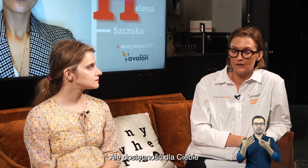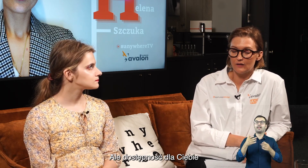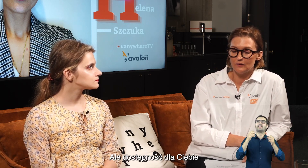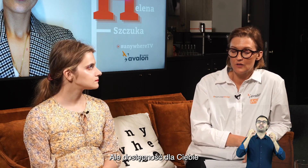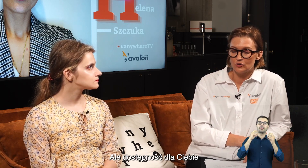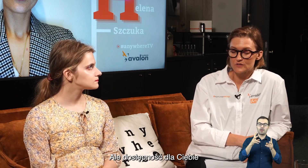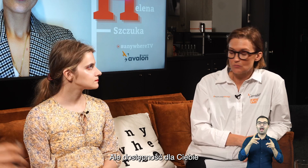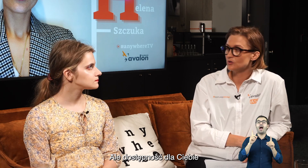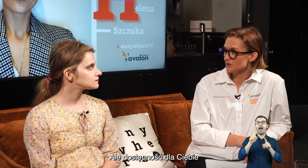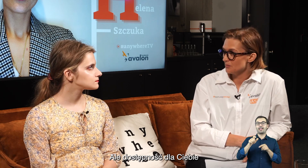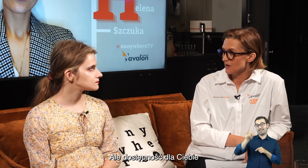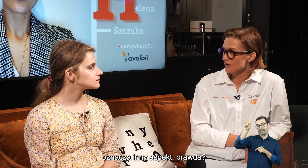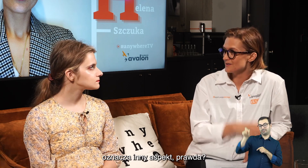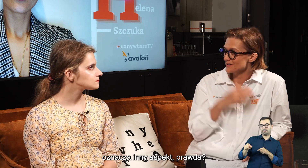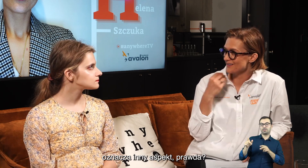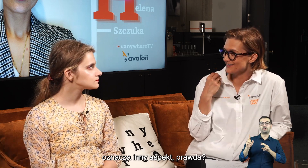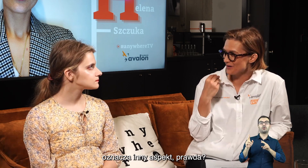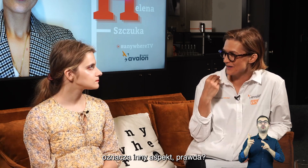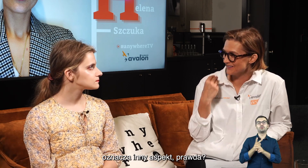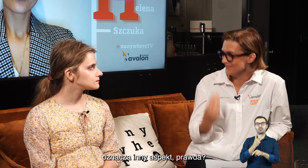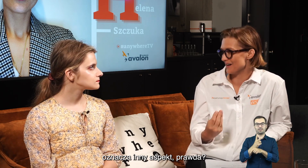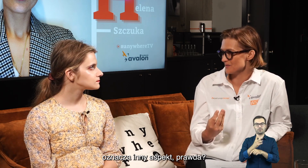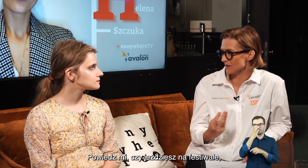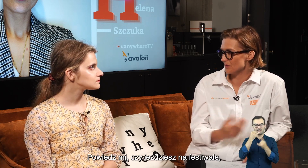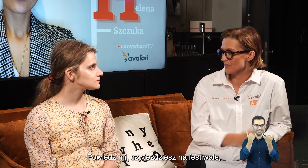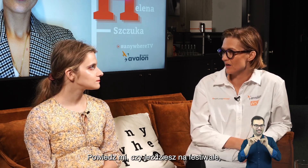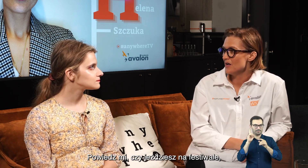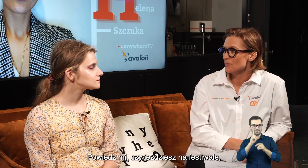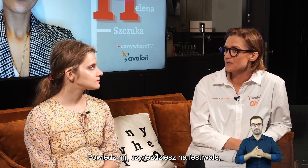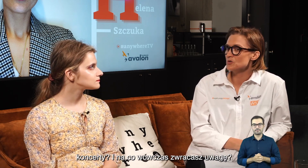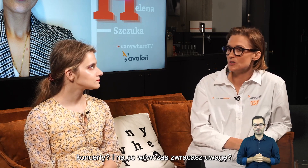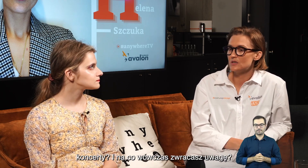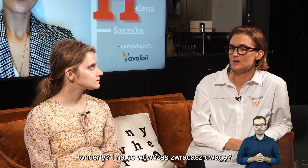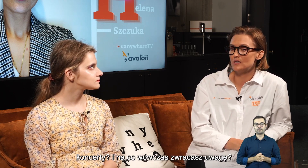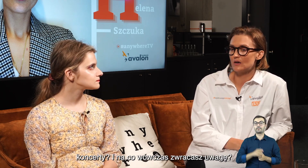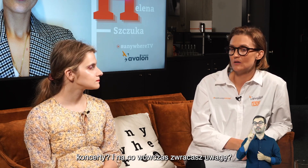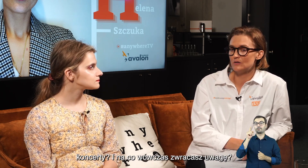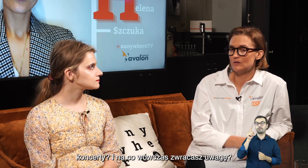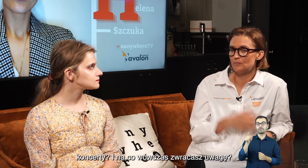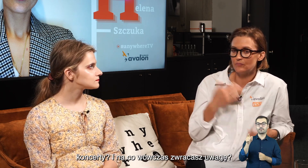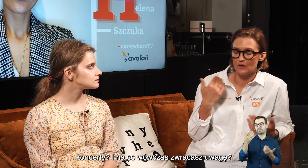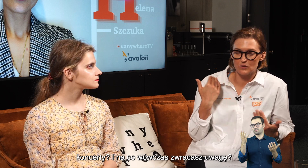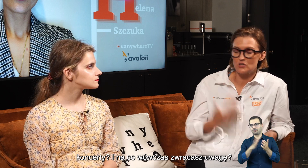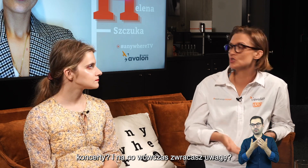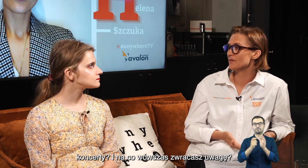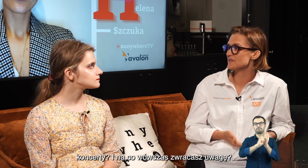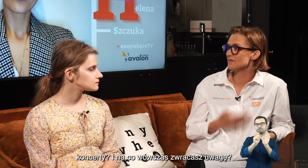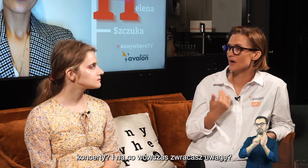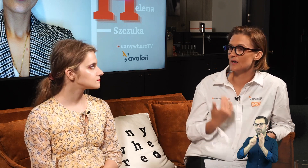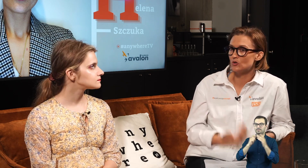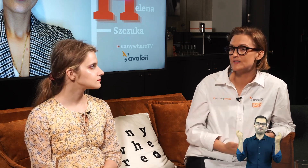ale dostępność dla ciebie oznacza trochę inny aspekt, prawda? Powiedz mi, czy ty jak nie wiem, jeździsz